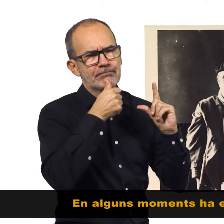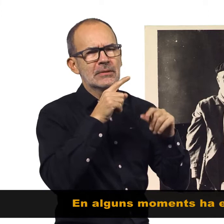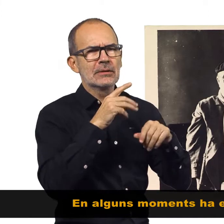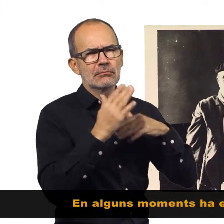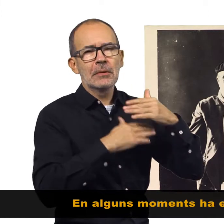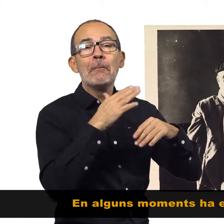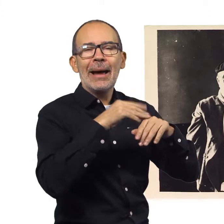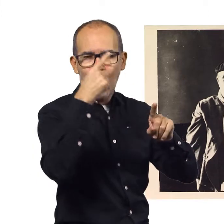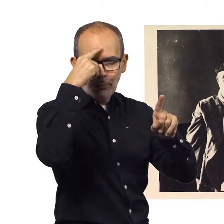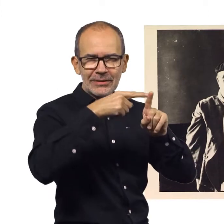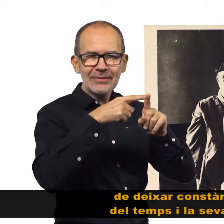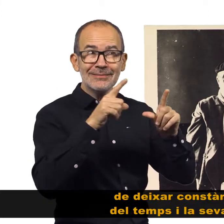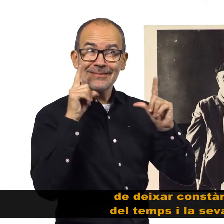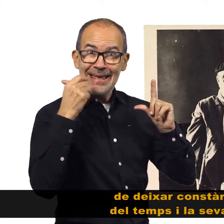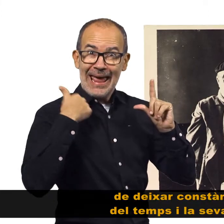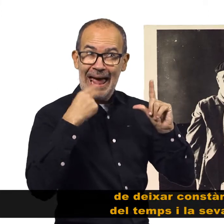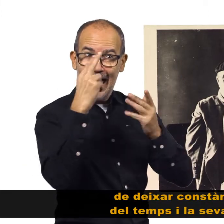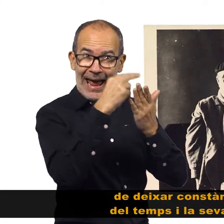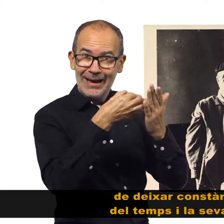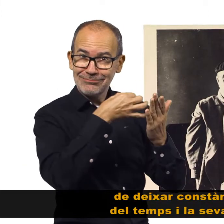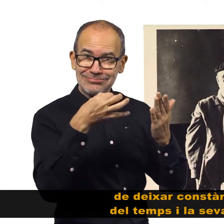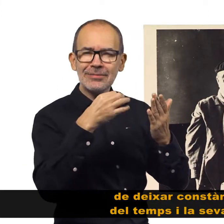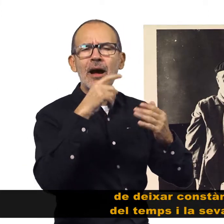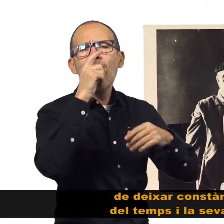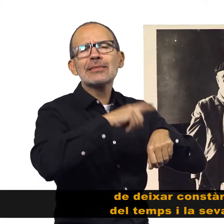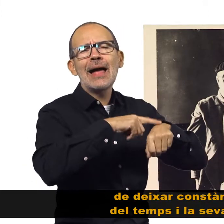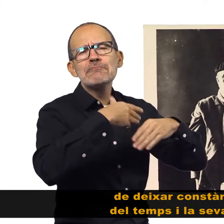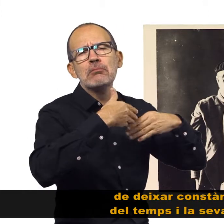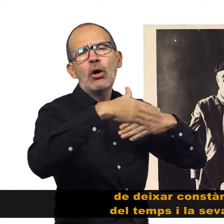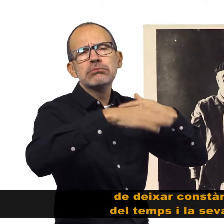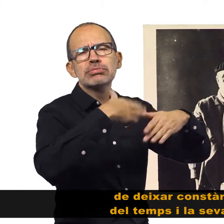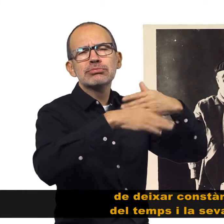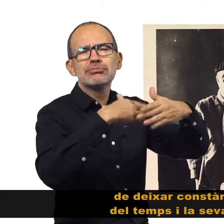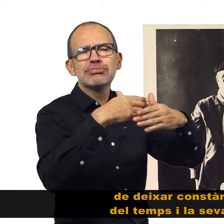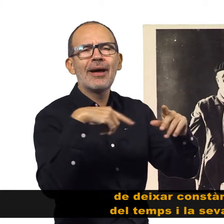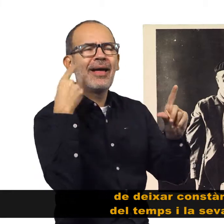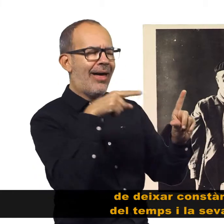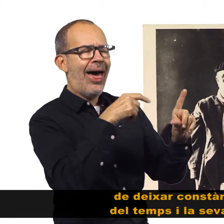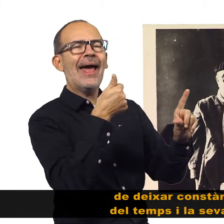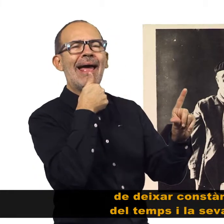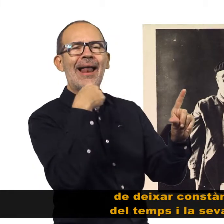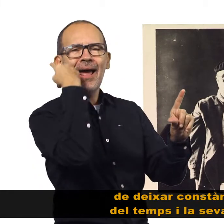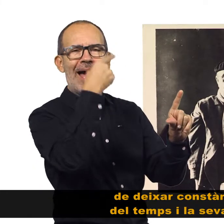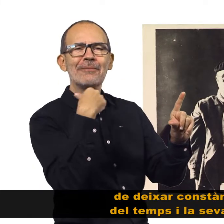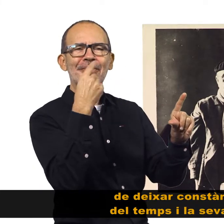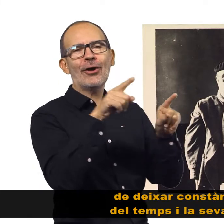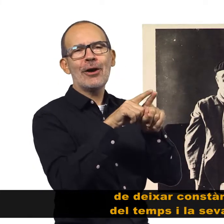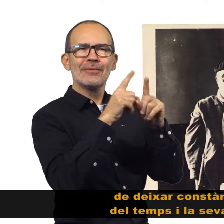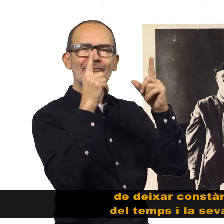En alguns moments ha estat una voluntat de deixar constància del pas del temps i la seva empremta. Per exemple, Goya ho va fer